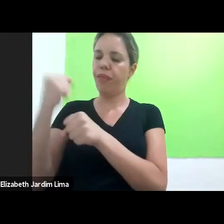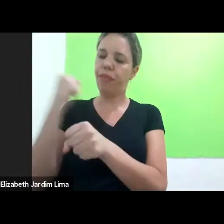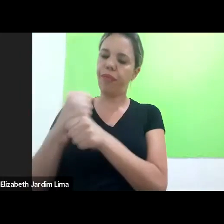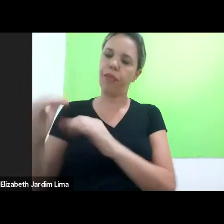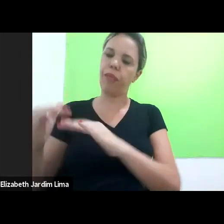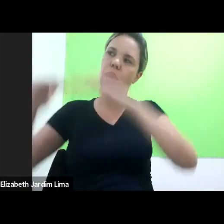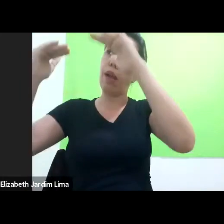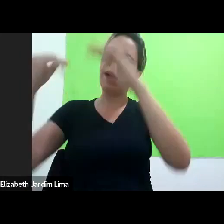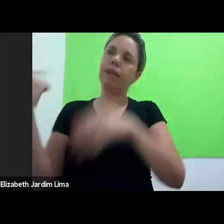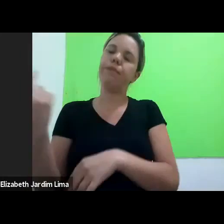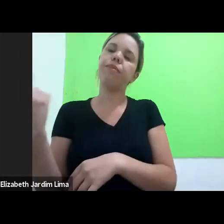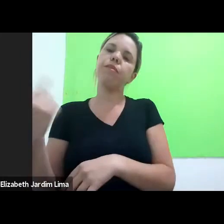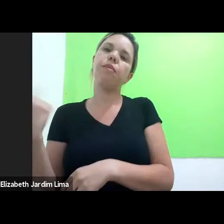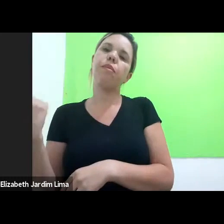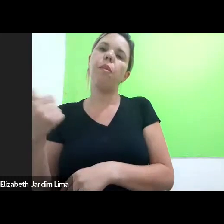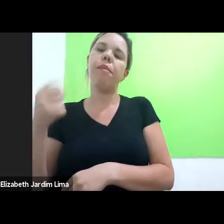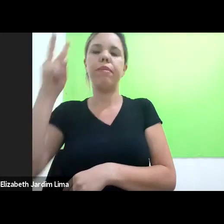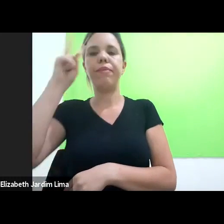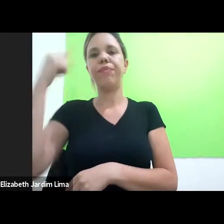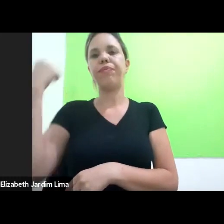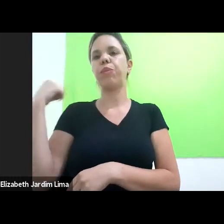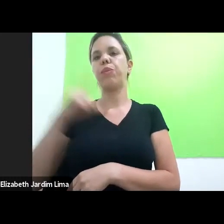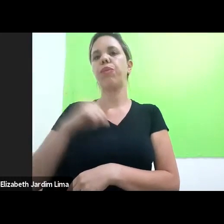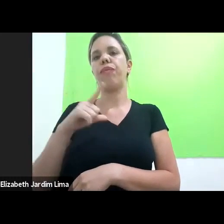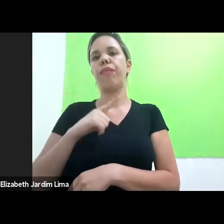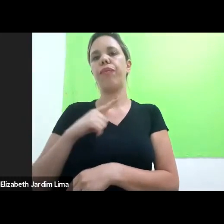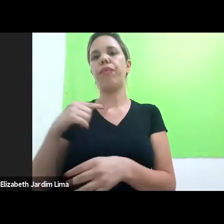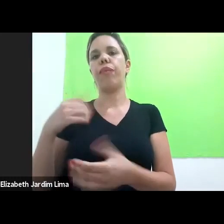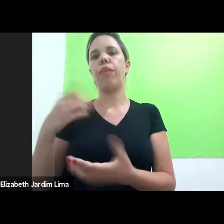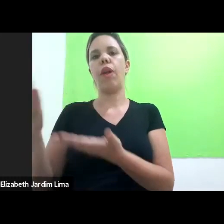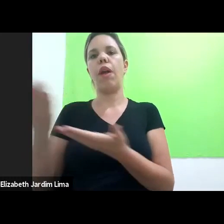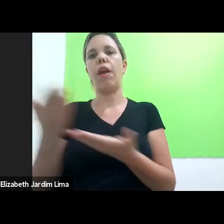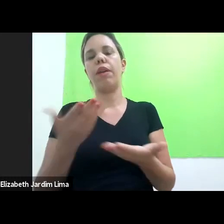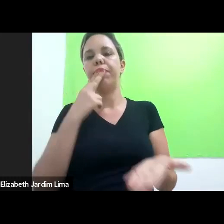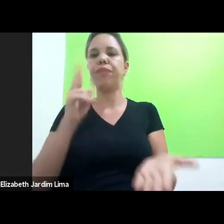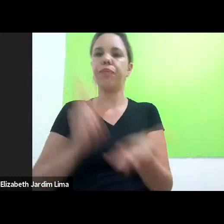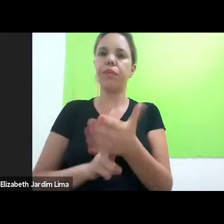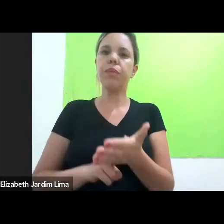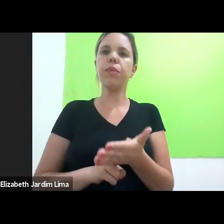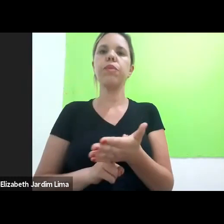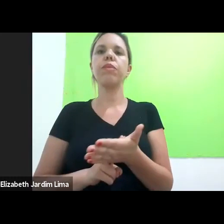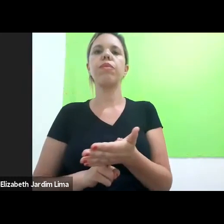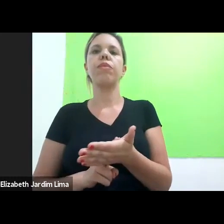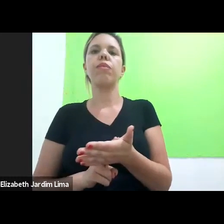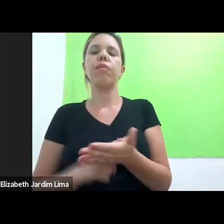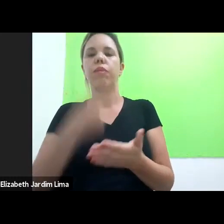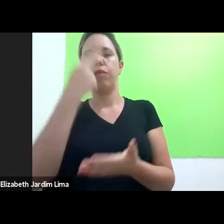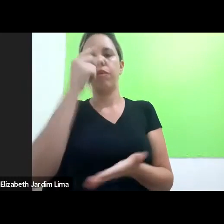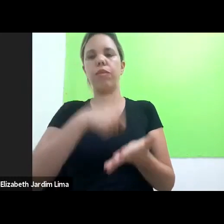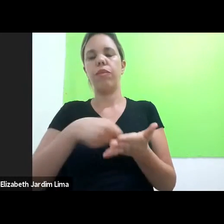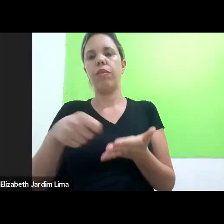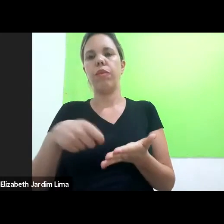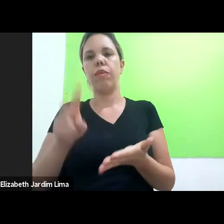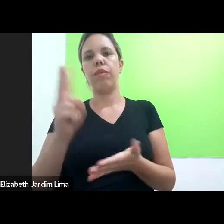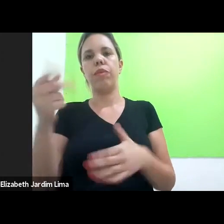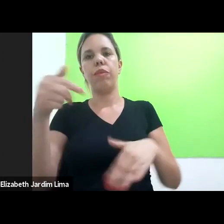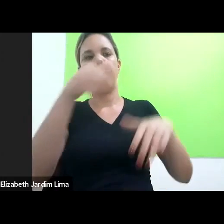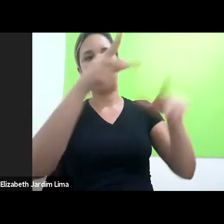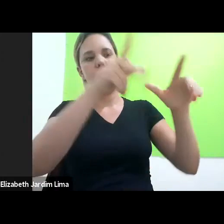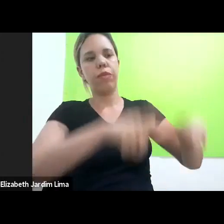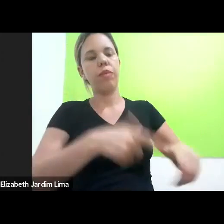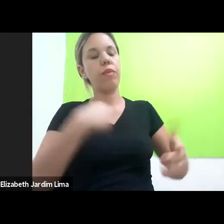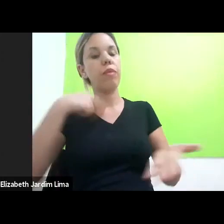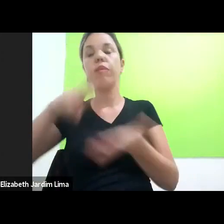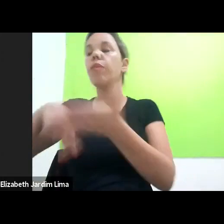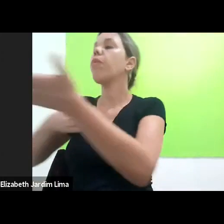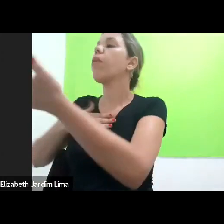e as primeiras lembranças que eu tenho assim, é que quando a gente recebia uma carta, minha avó recebia um bilhete, assim, sempre ia naquela pessoa para ler,